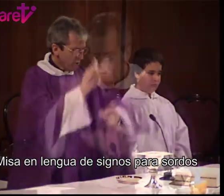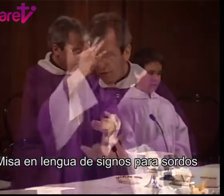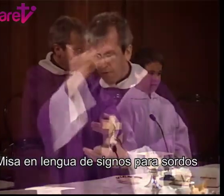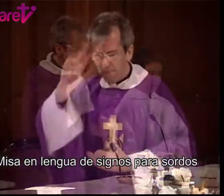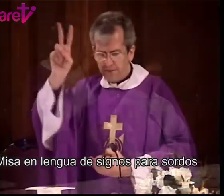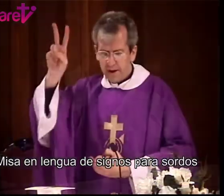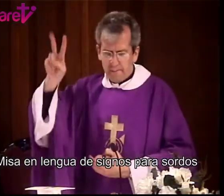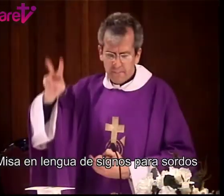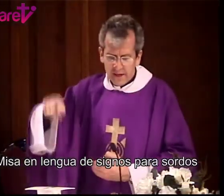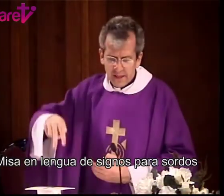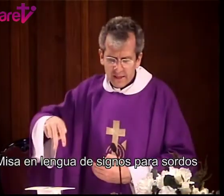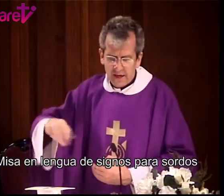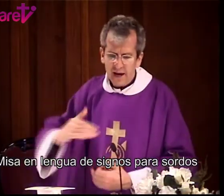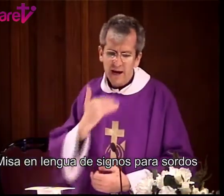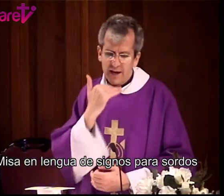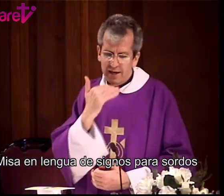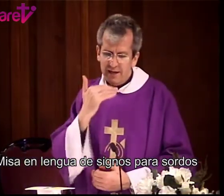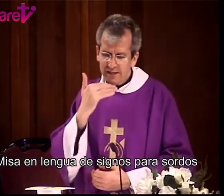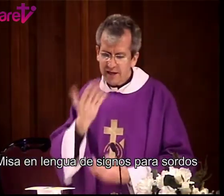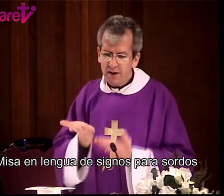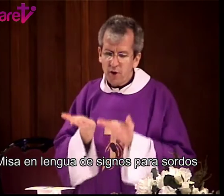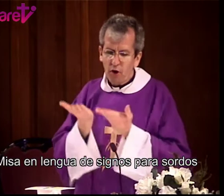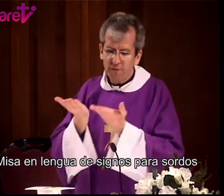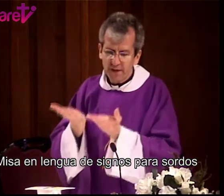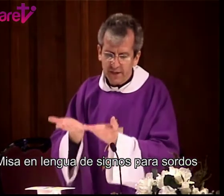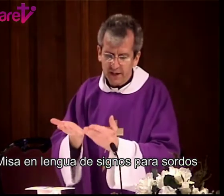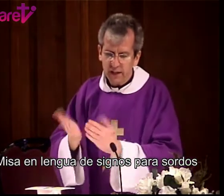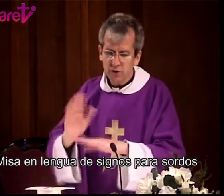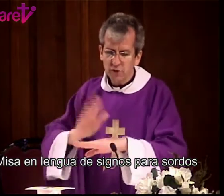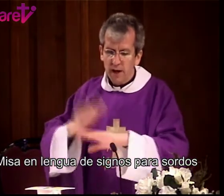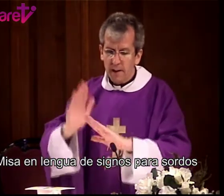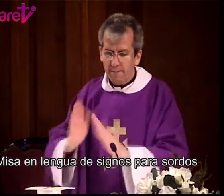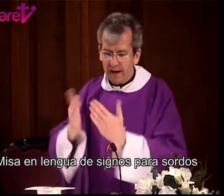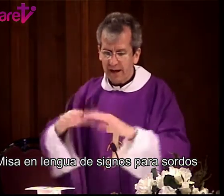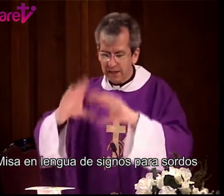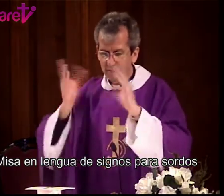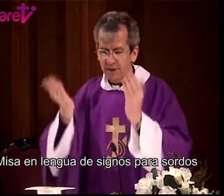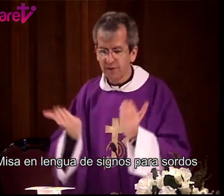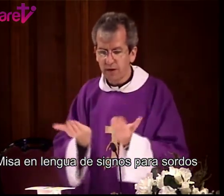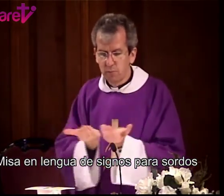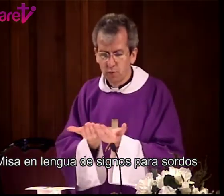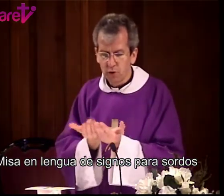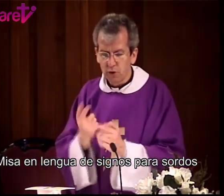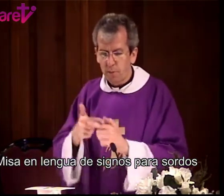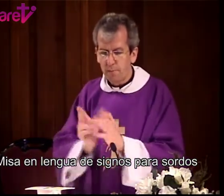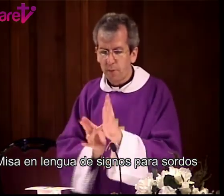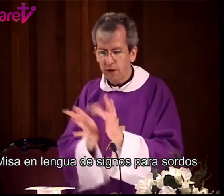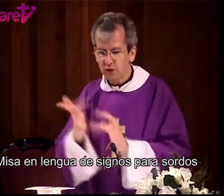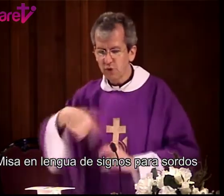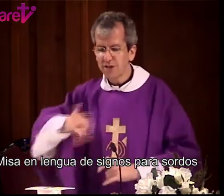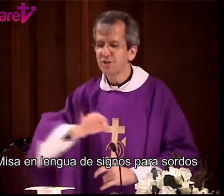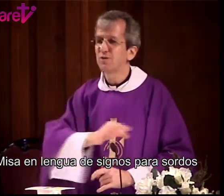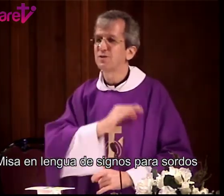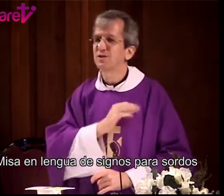con fe verdadera y a saber ofrecértelos para la salvación del mundo. Por Jesucristo nuestro